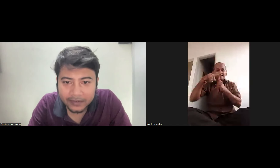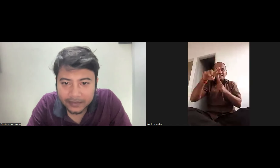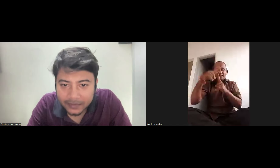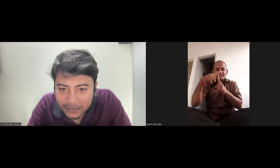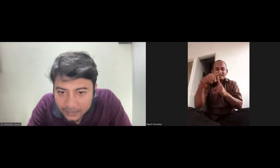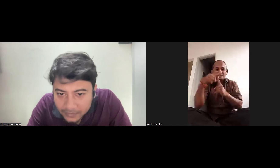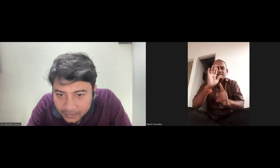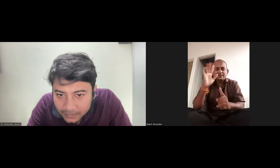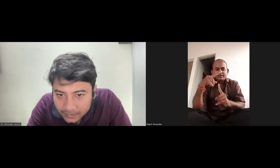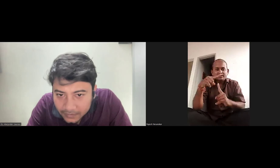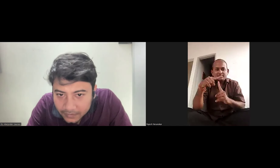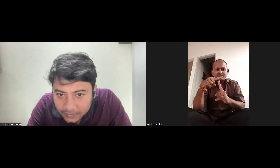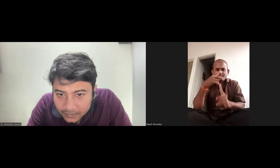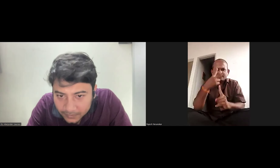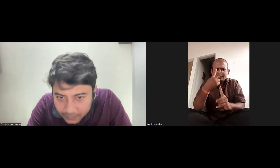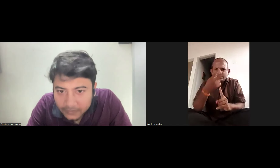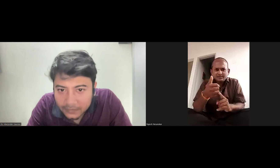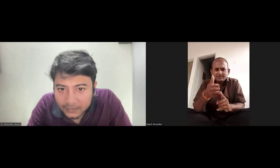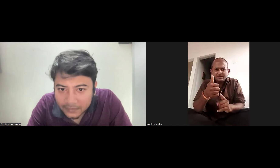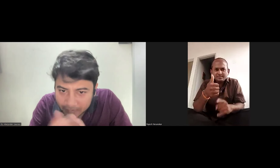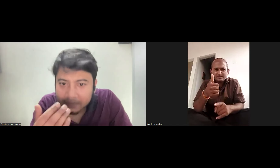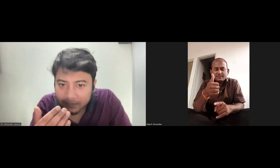सारे हरे कृष्ण।